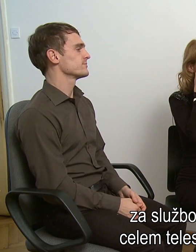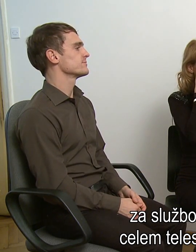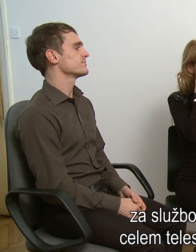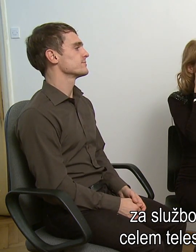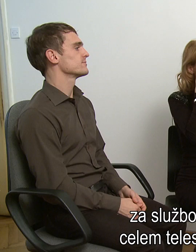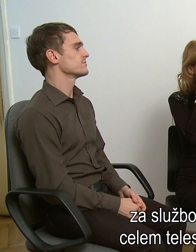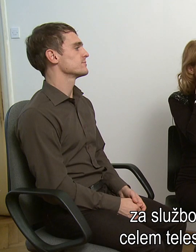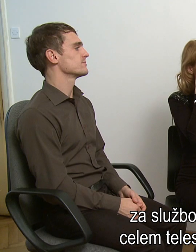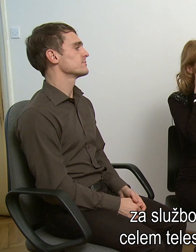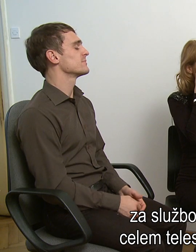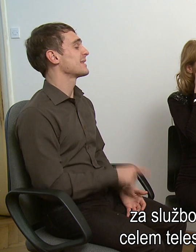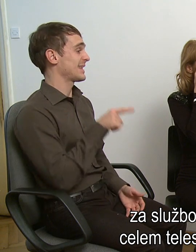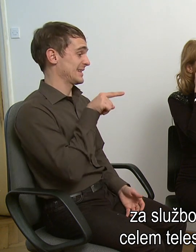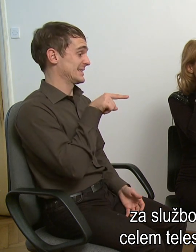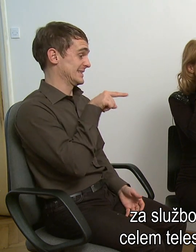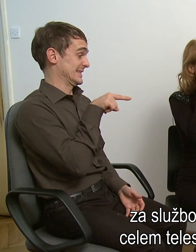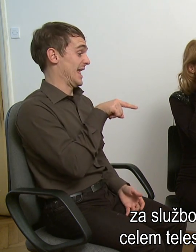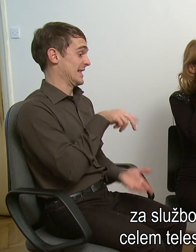Ta strah občutim v celem telesu.